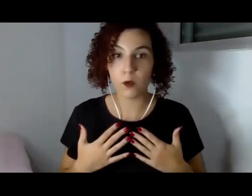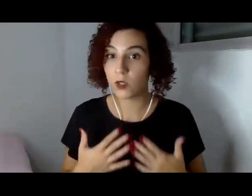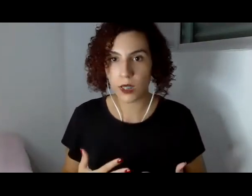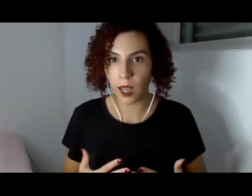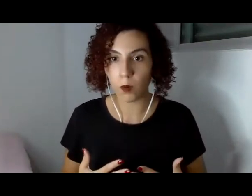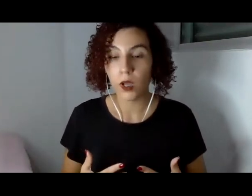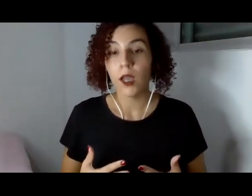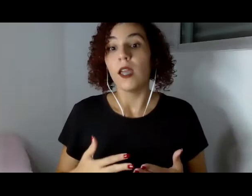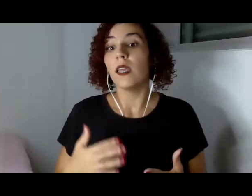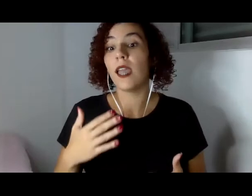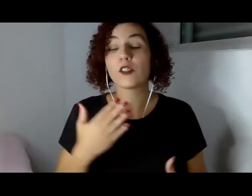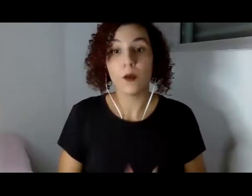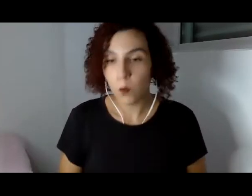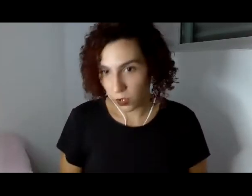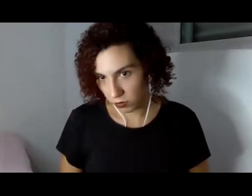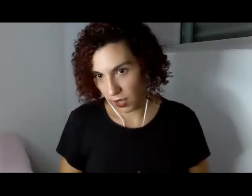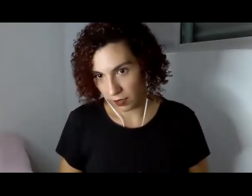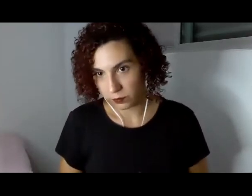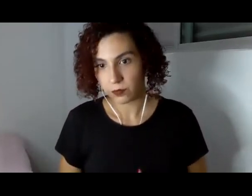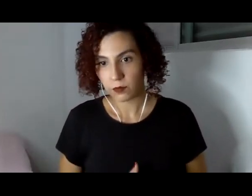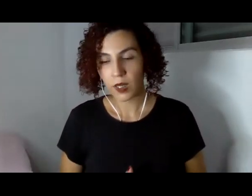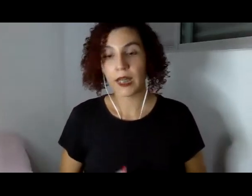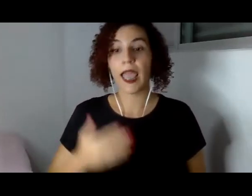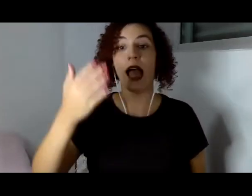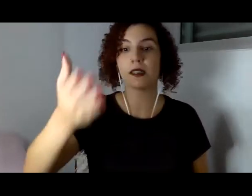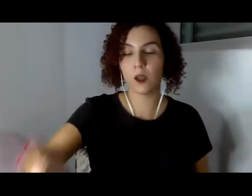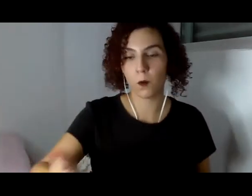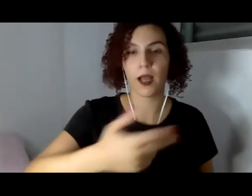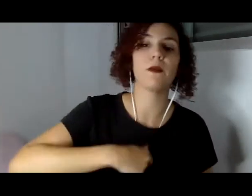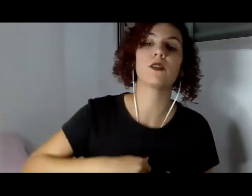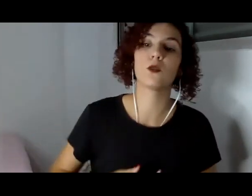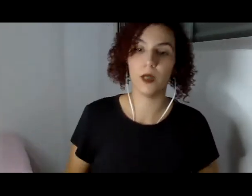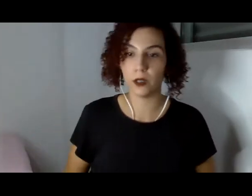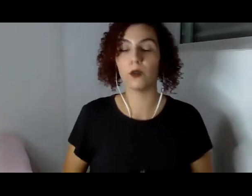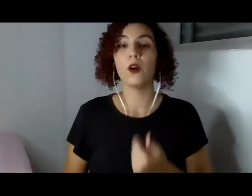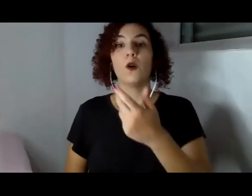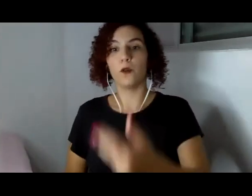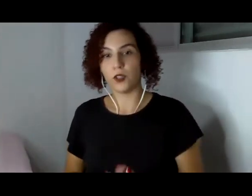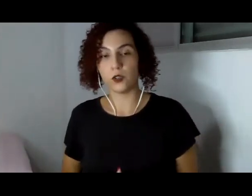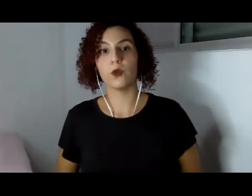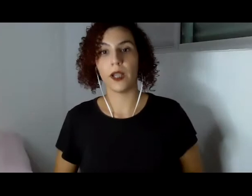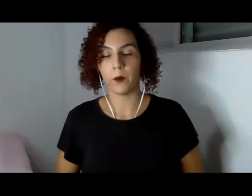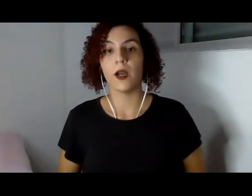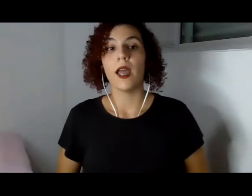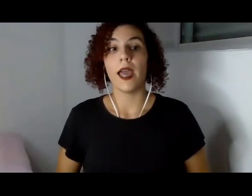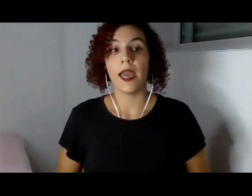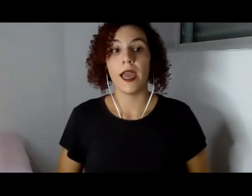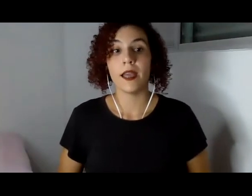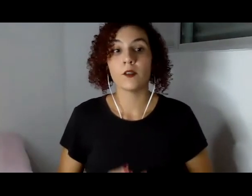não sei um sinal. E achei muitos lá, né? Assim como acabei descobrindo o vídeo do